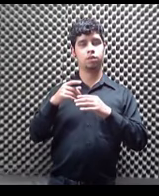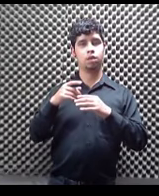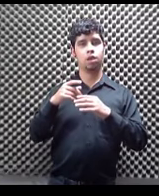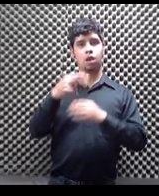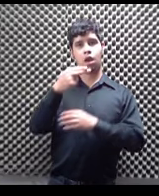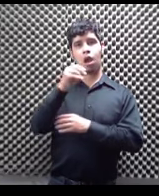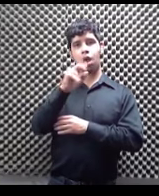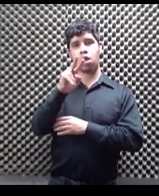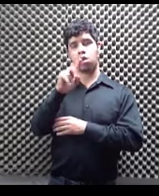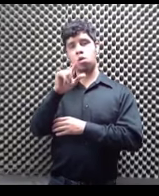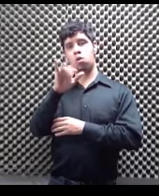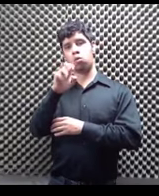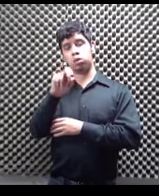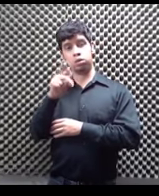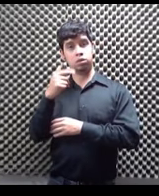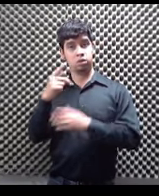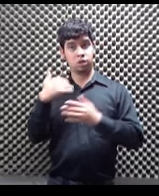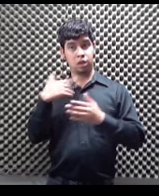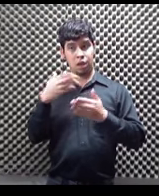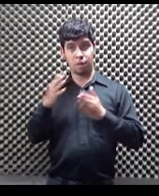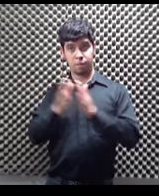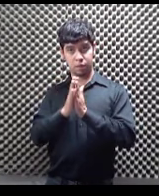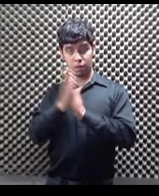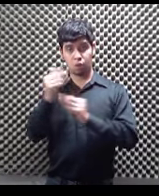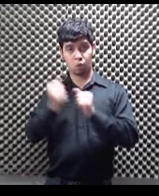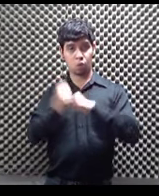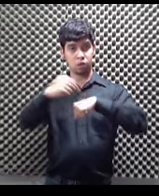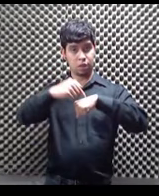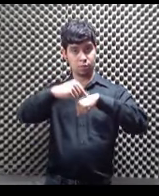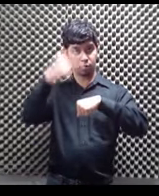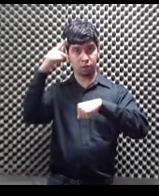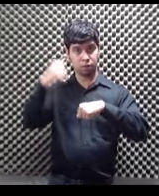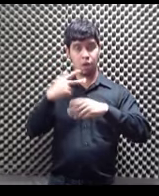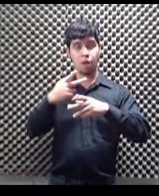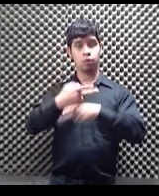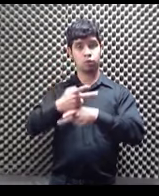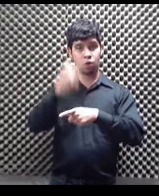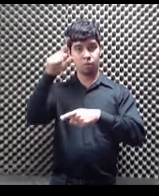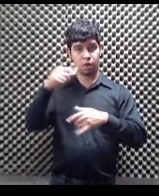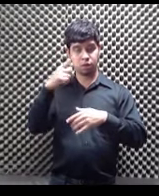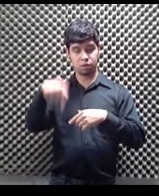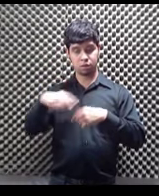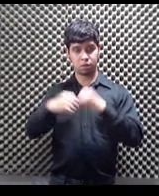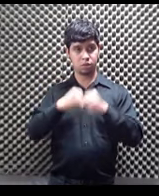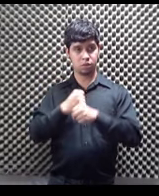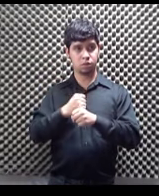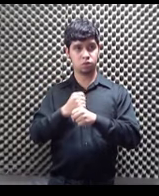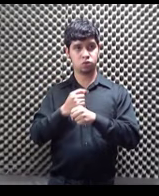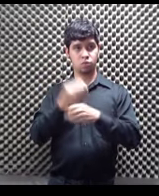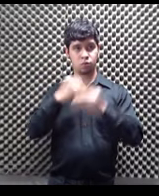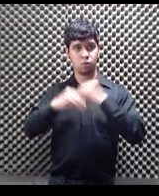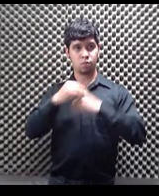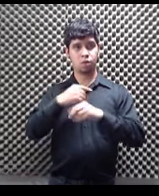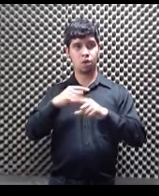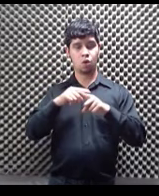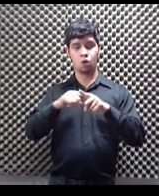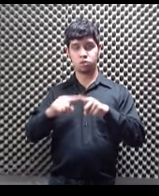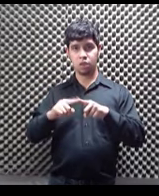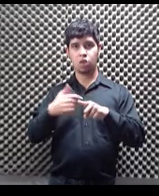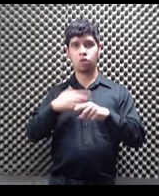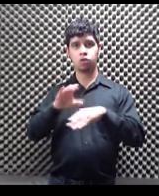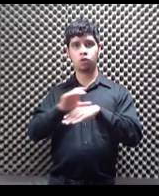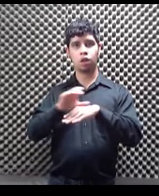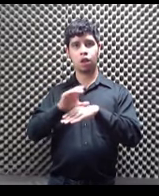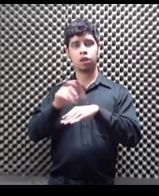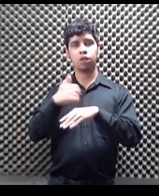por tiempo, ¿sabes? Haga la orden con tiempo, sí. y que tienen productos para la época, porque yo me acabo de comer un dedo de chocolate de bruja, que aquello